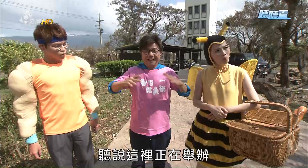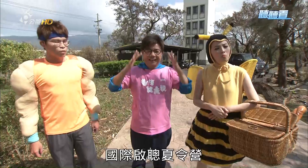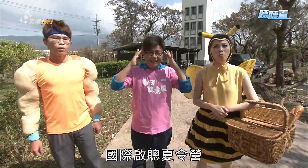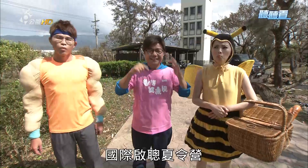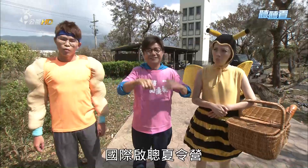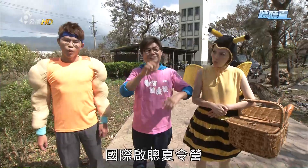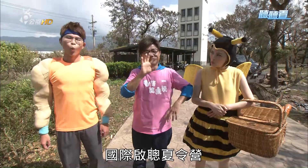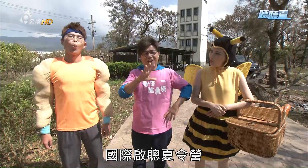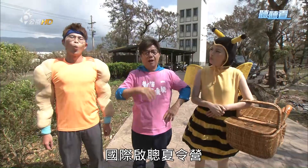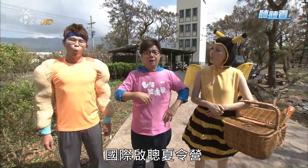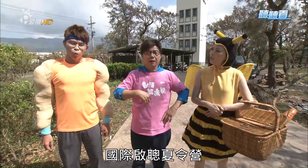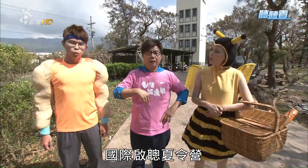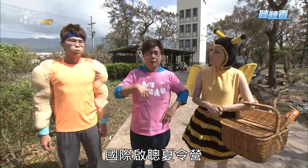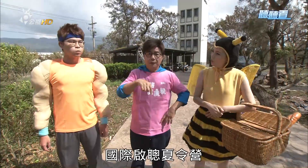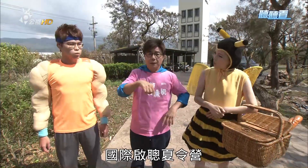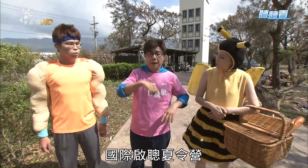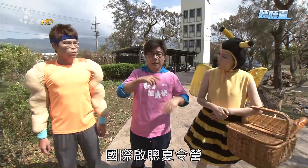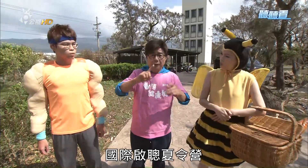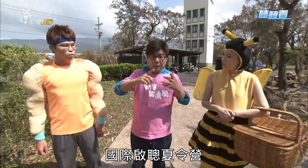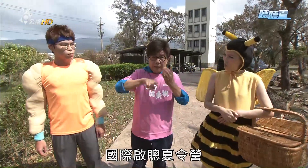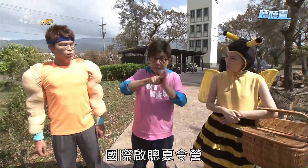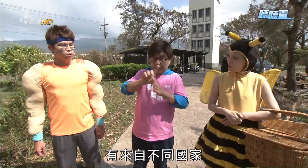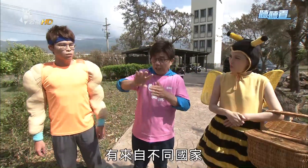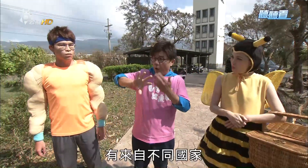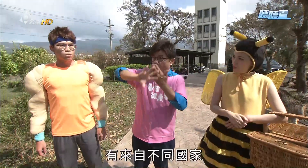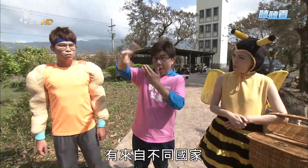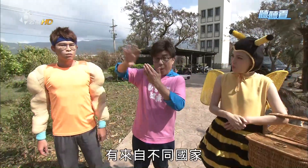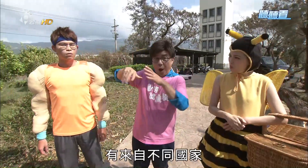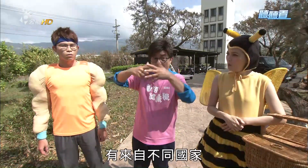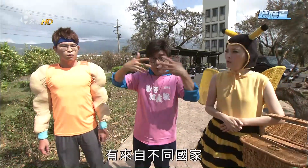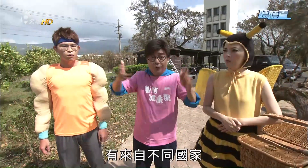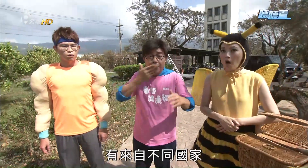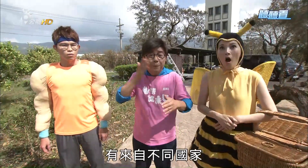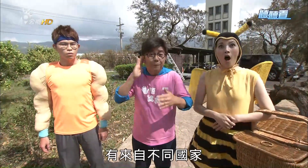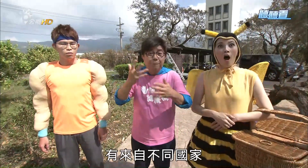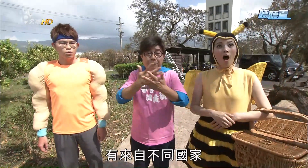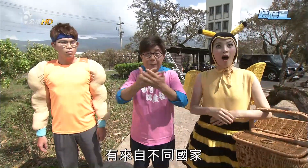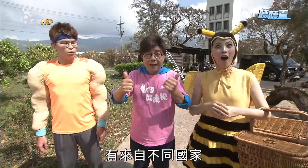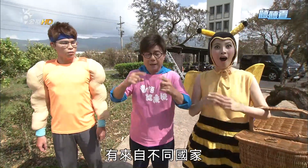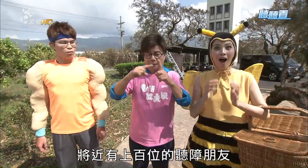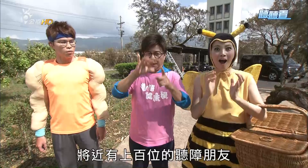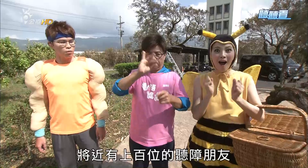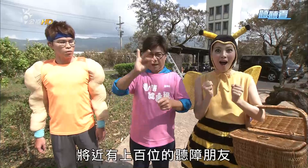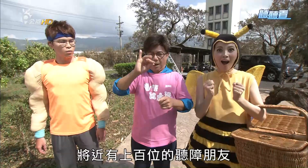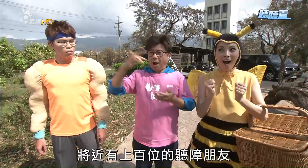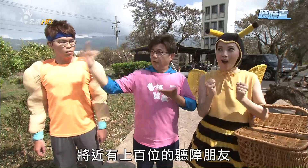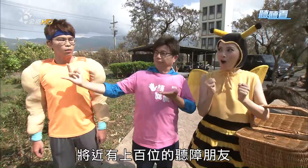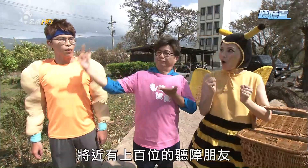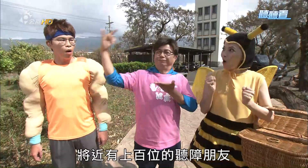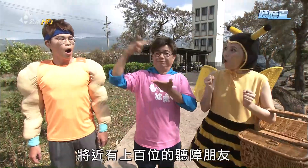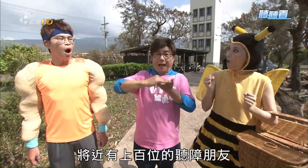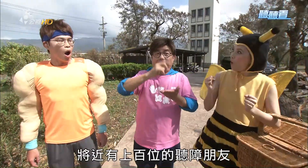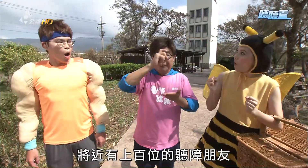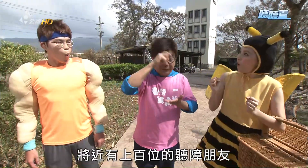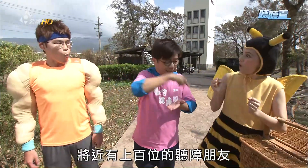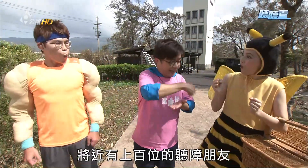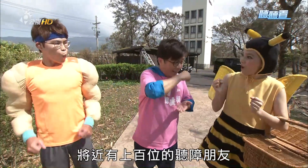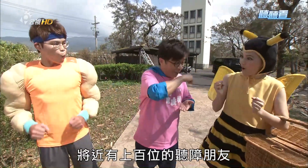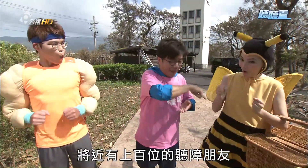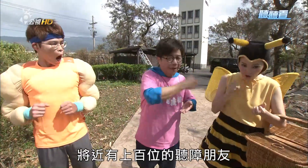国际起聪夏令营，有来自不同国家，将近有上百位的听障朋友